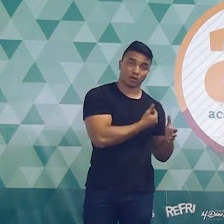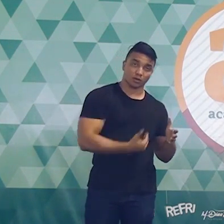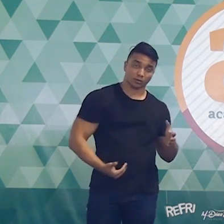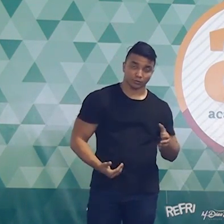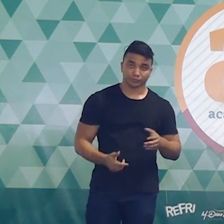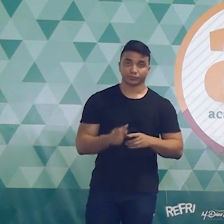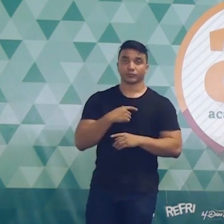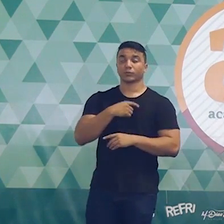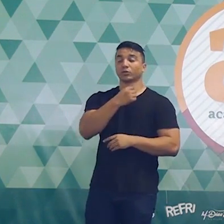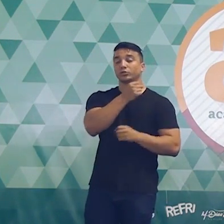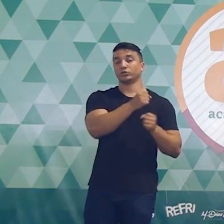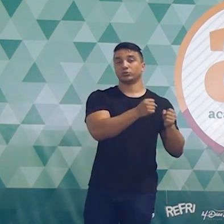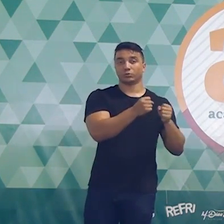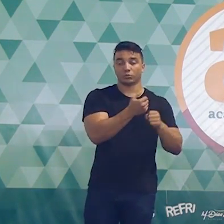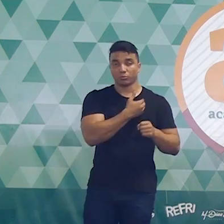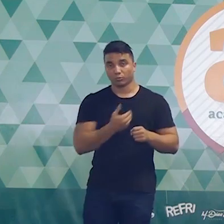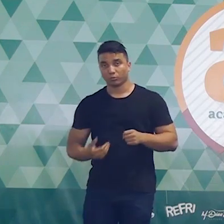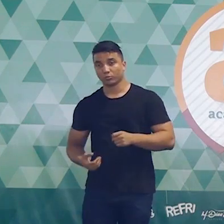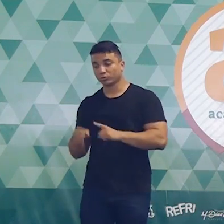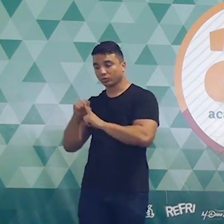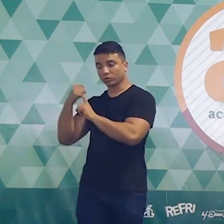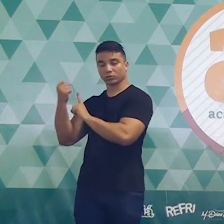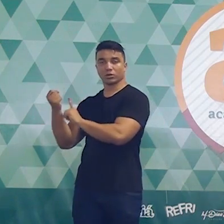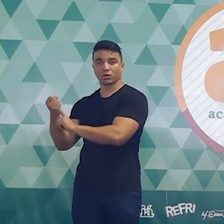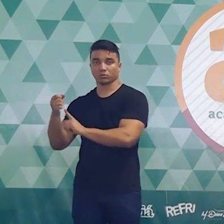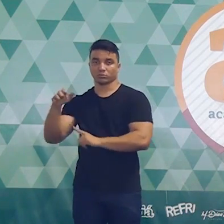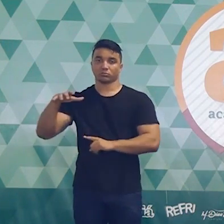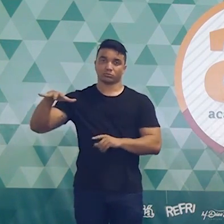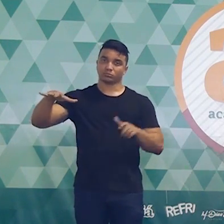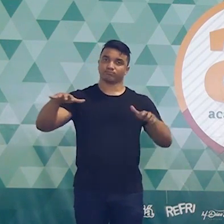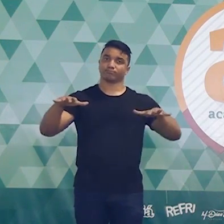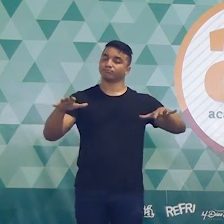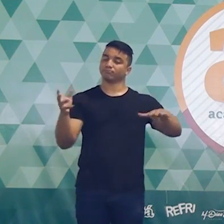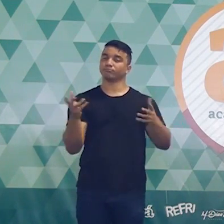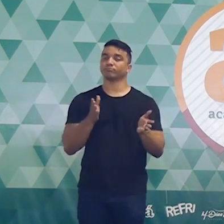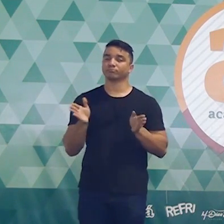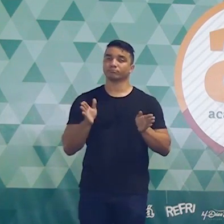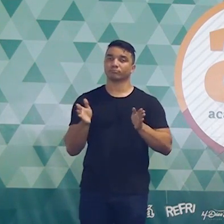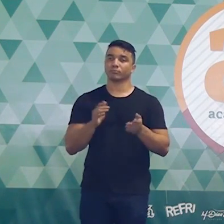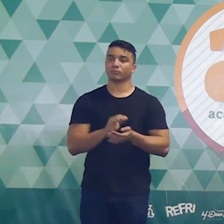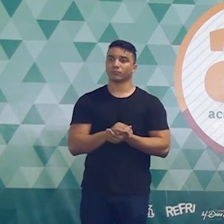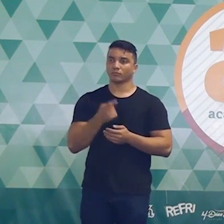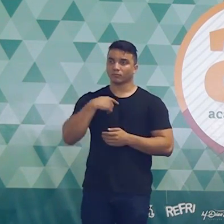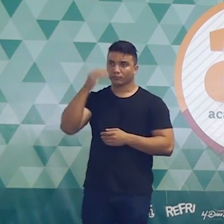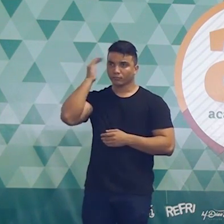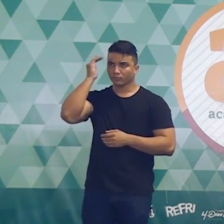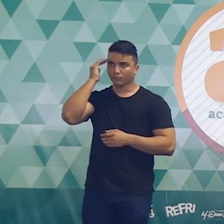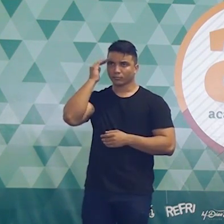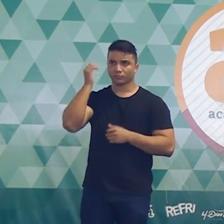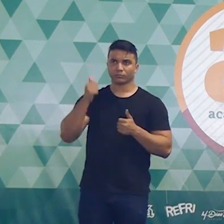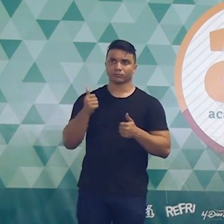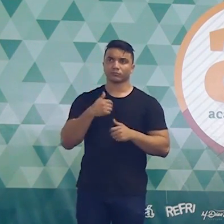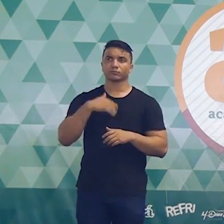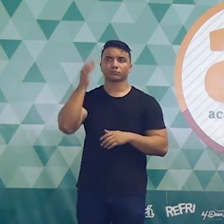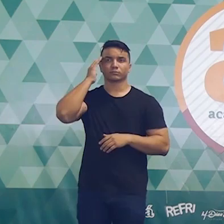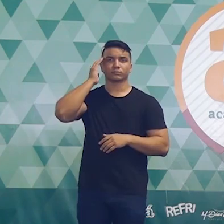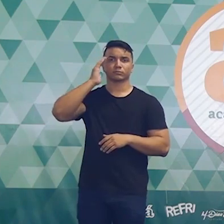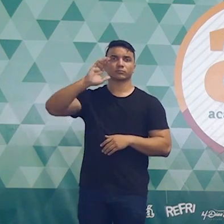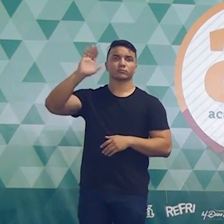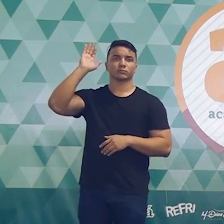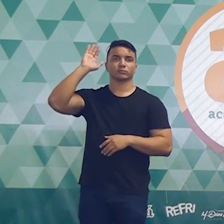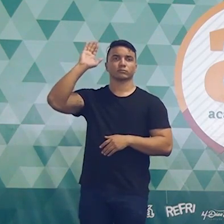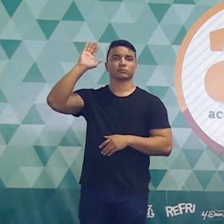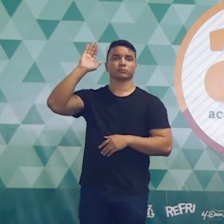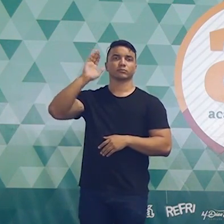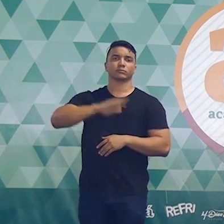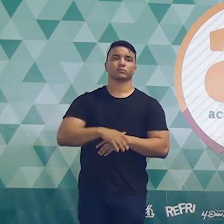gestões, questão política e social. Vocês estão compreendendo, pessoal? Pessoal, vocês estão me compreendendo? Levanta o braço quem está me